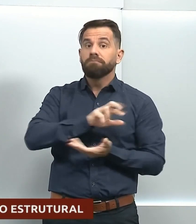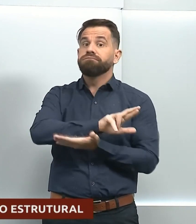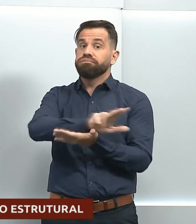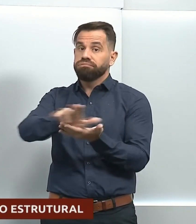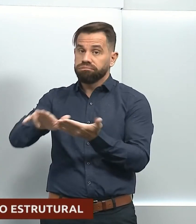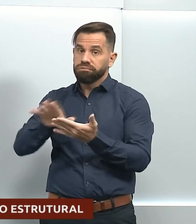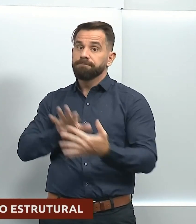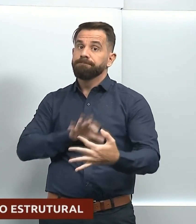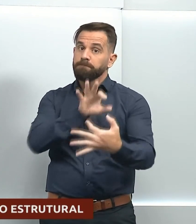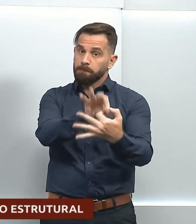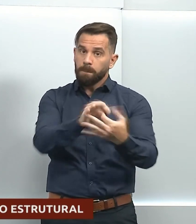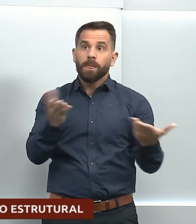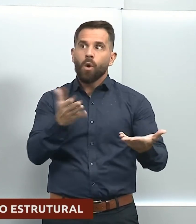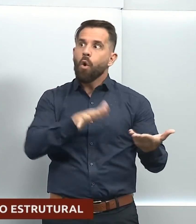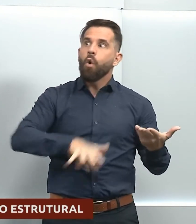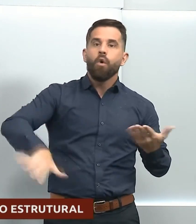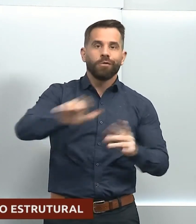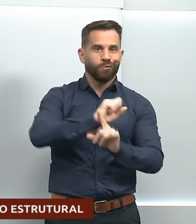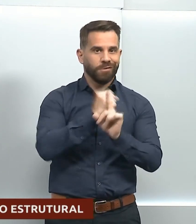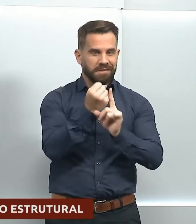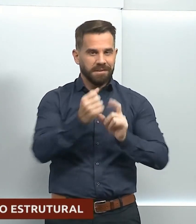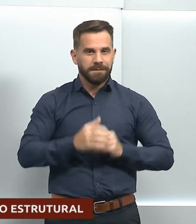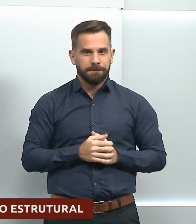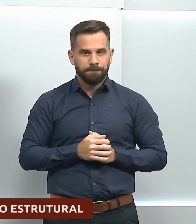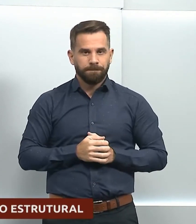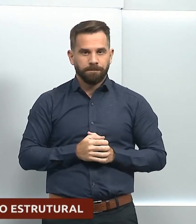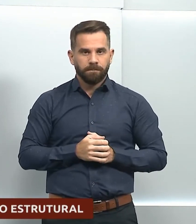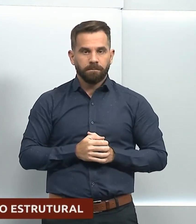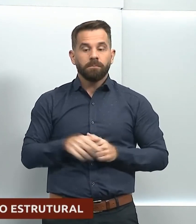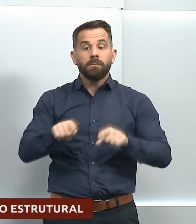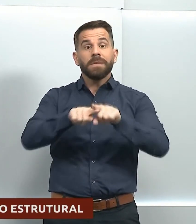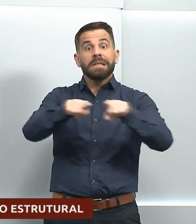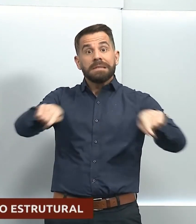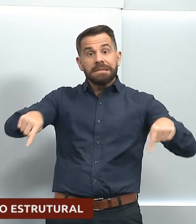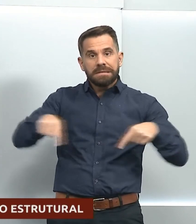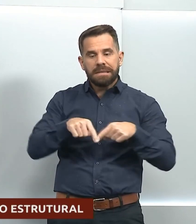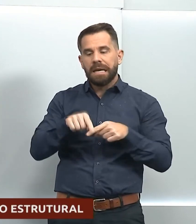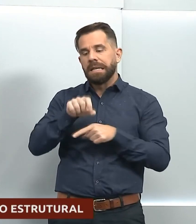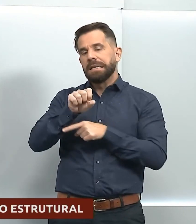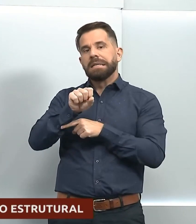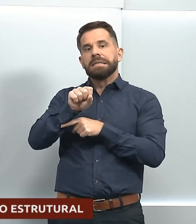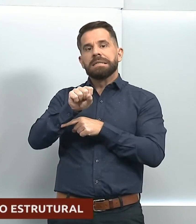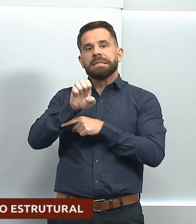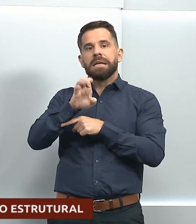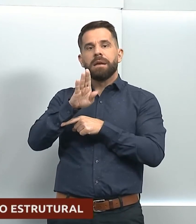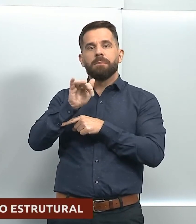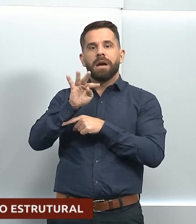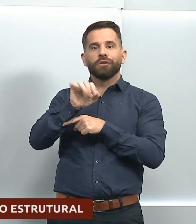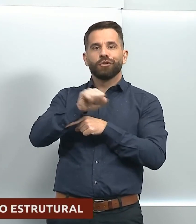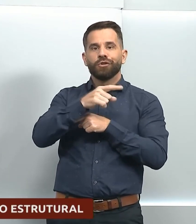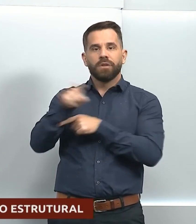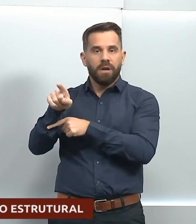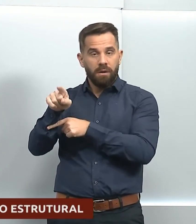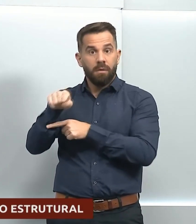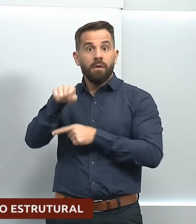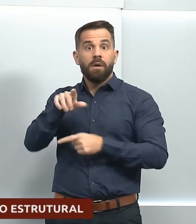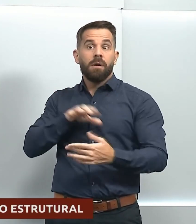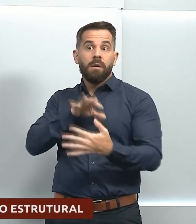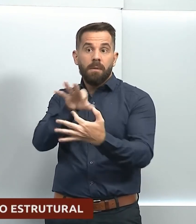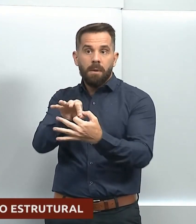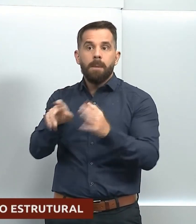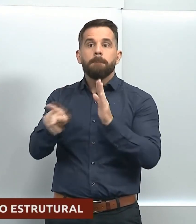nossa sociedade hoje. Localizada na Sala Sebastião Augusto Barbosa Filho, na Vila Cultural Cora